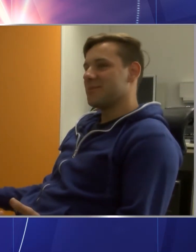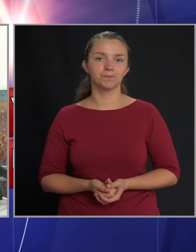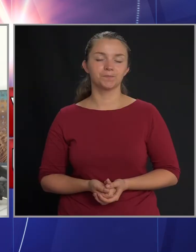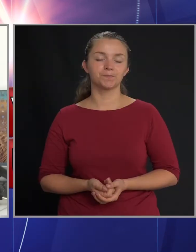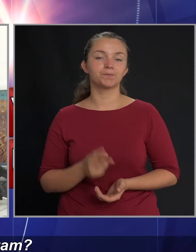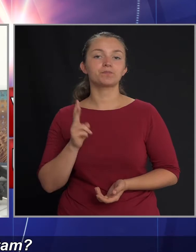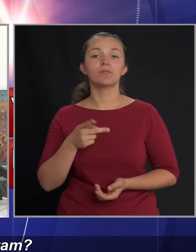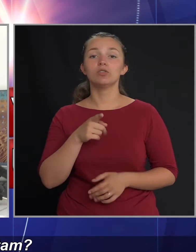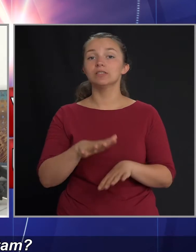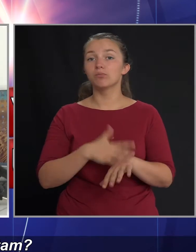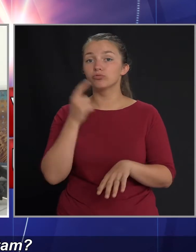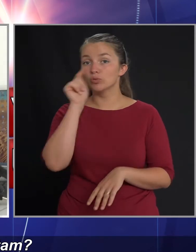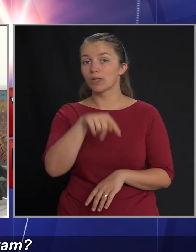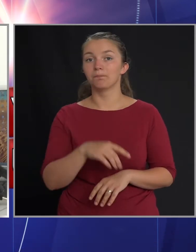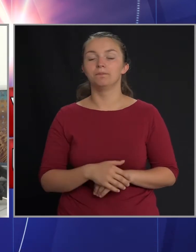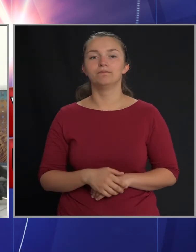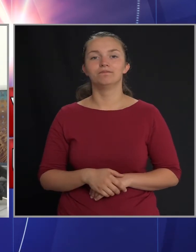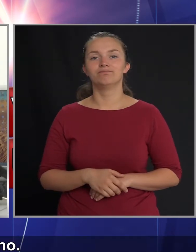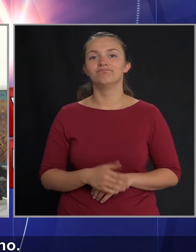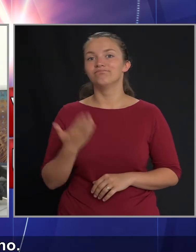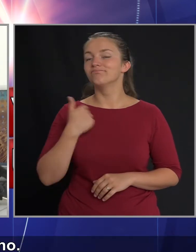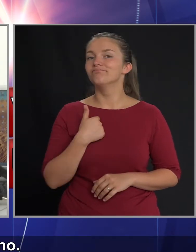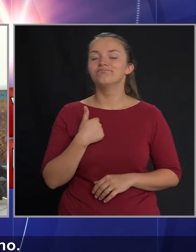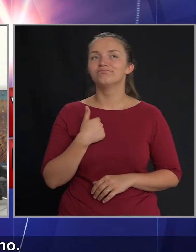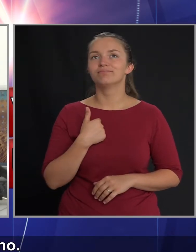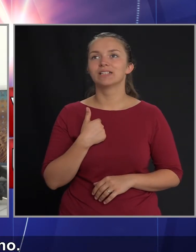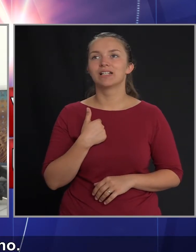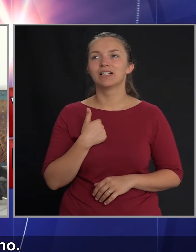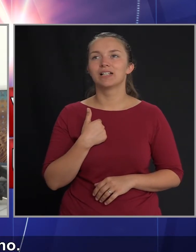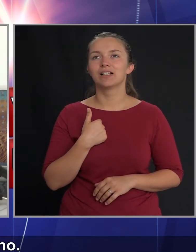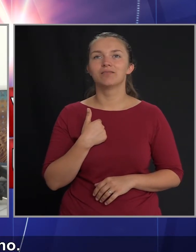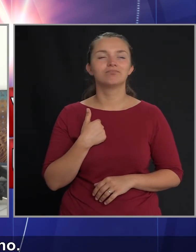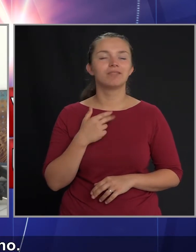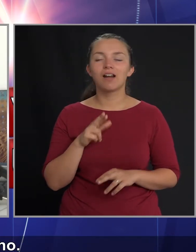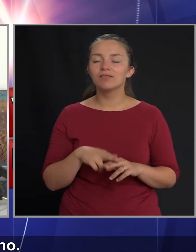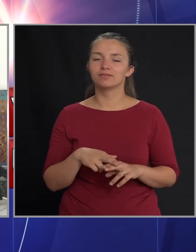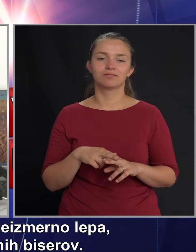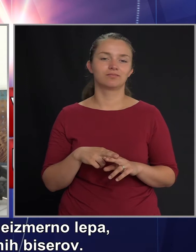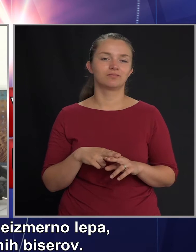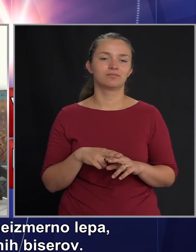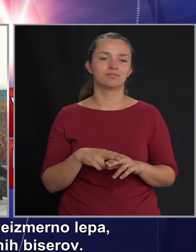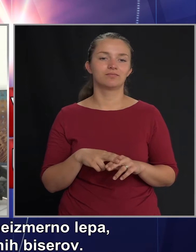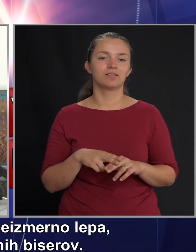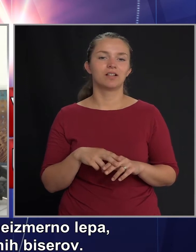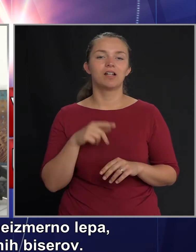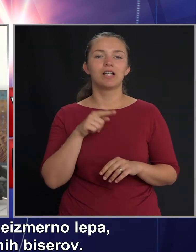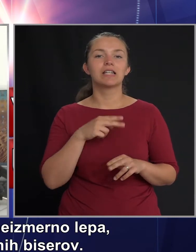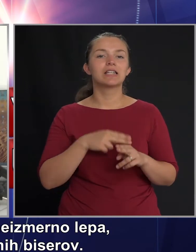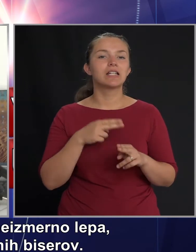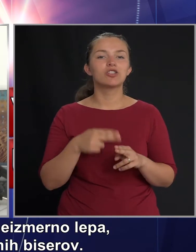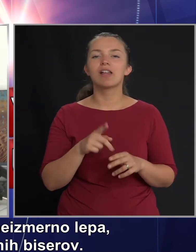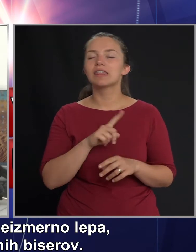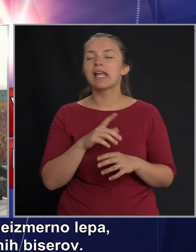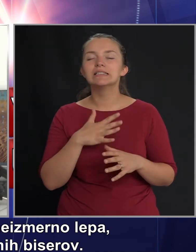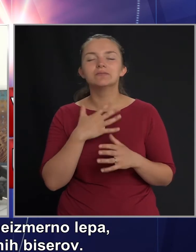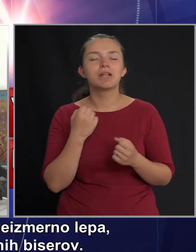to. Kako si se počutil tam? Bilo mi je neizmerno država, ki sem jo